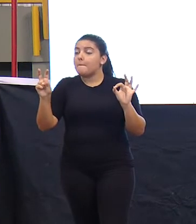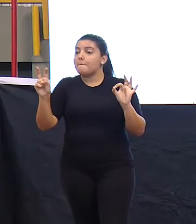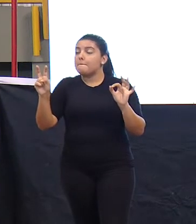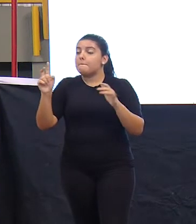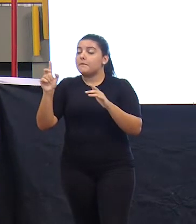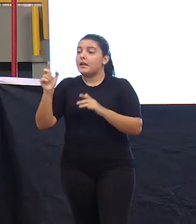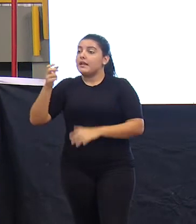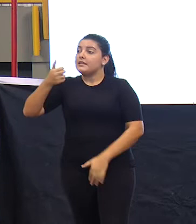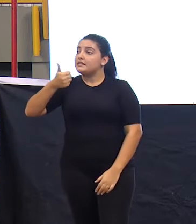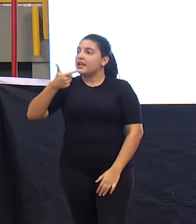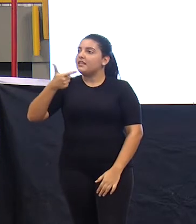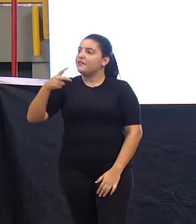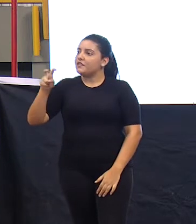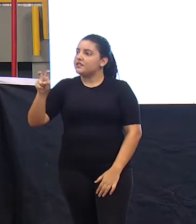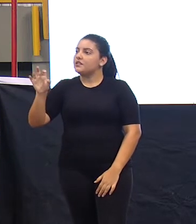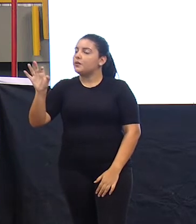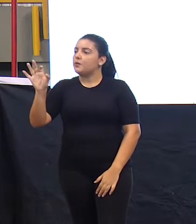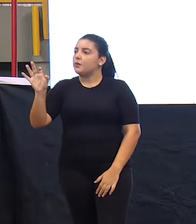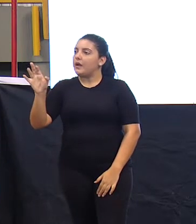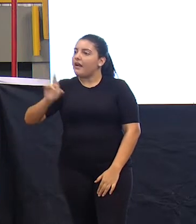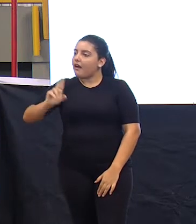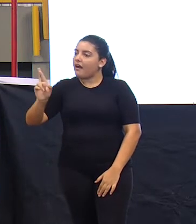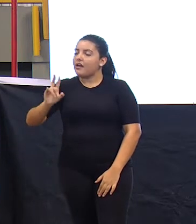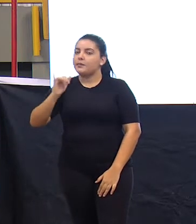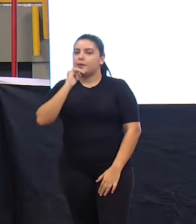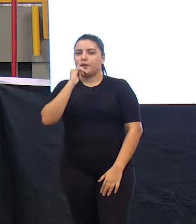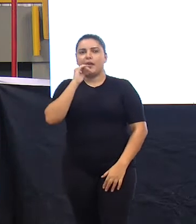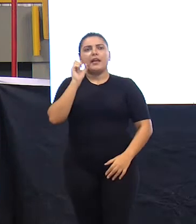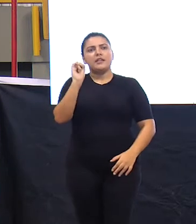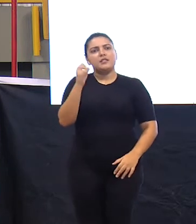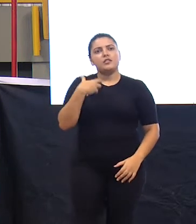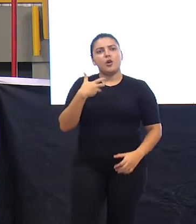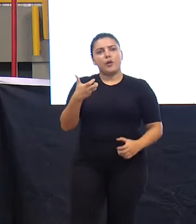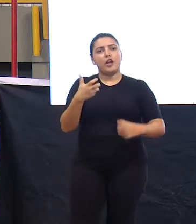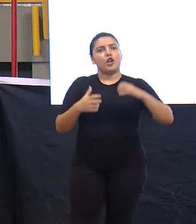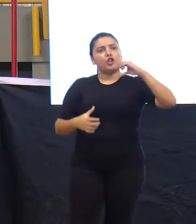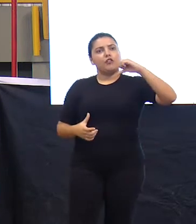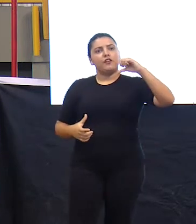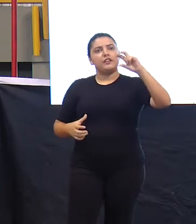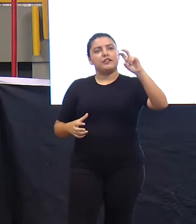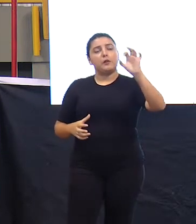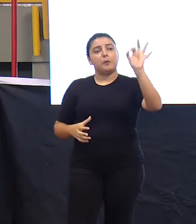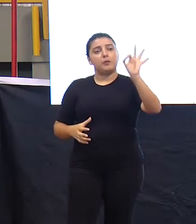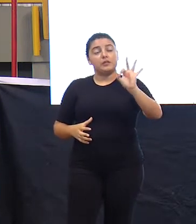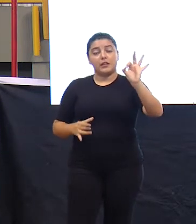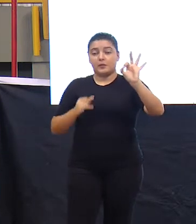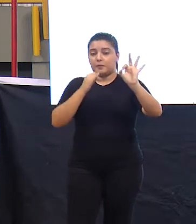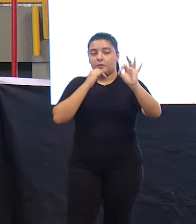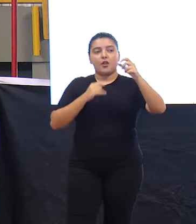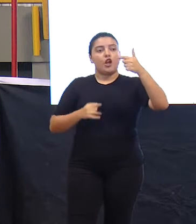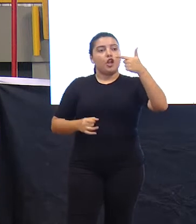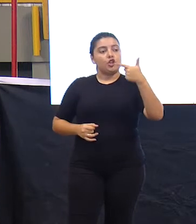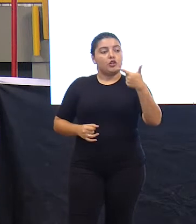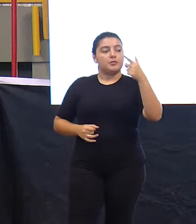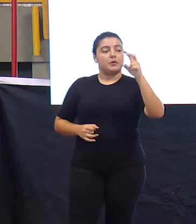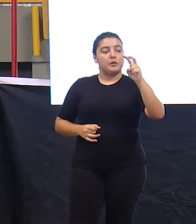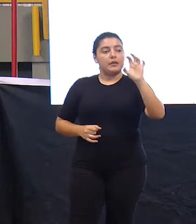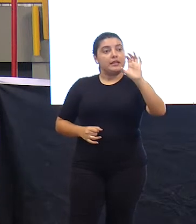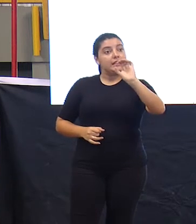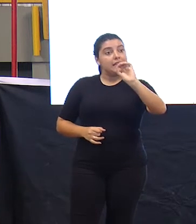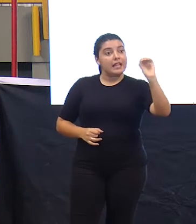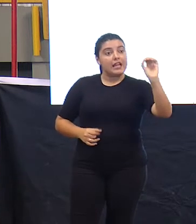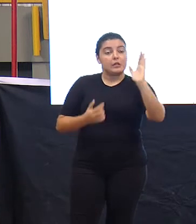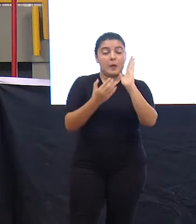metade, 125. Então, se eu quero 95%, é só pegar 2.500